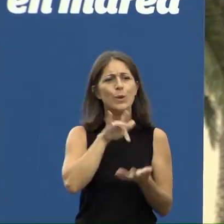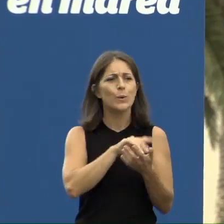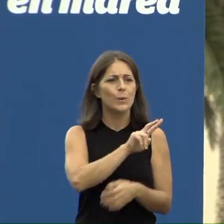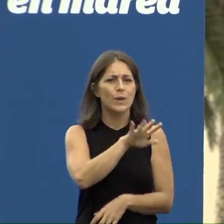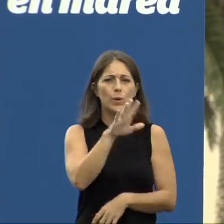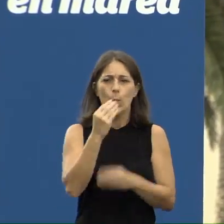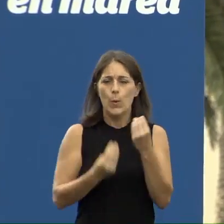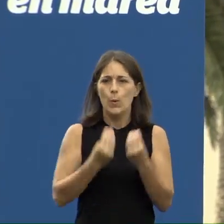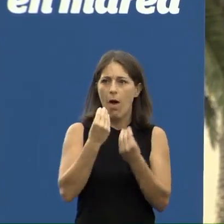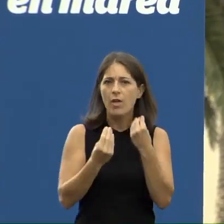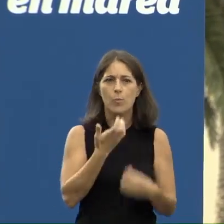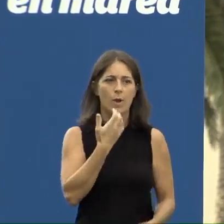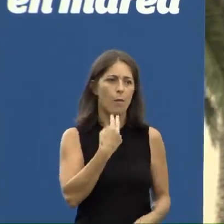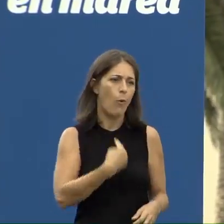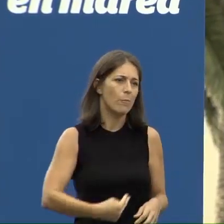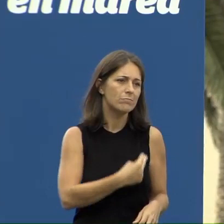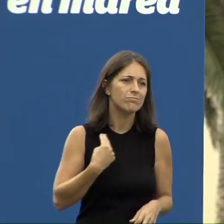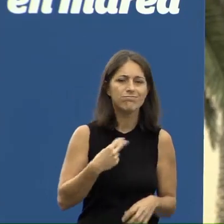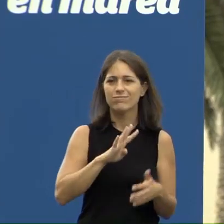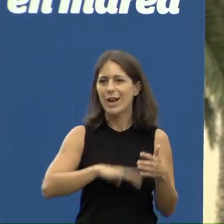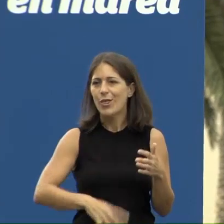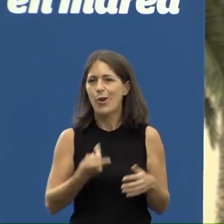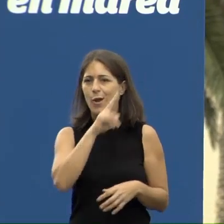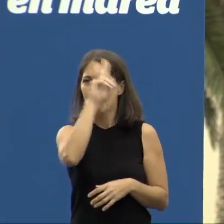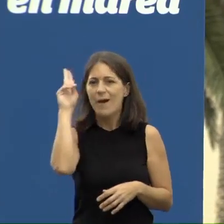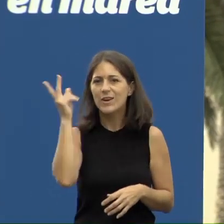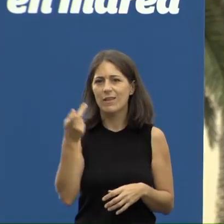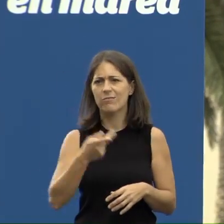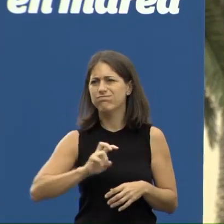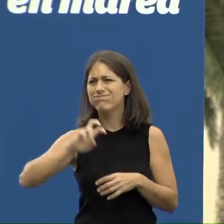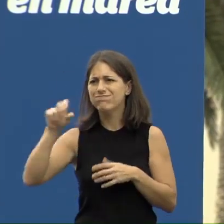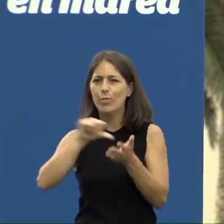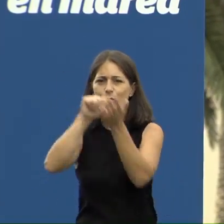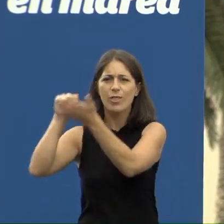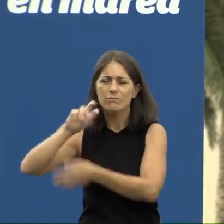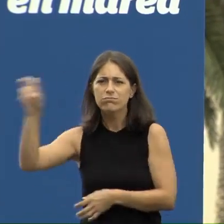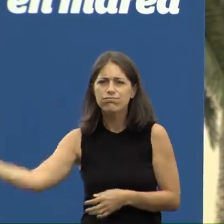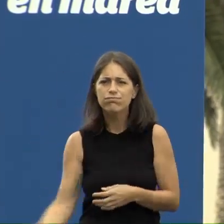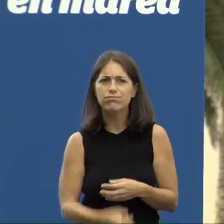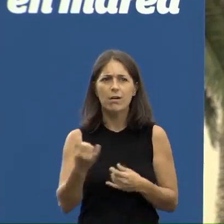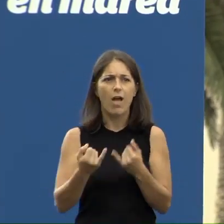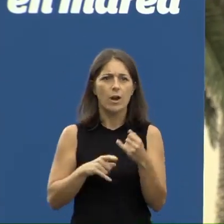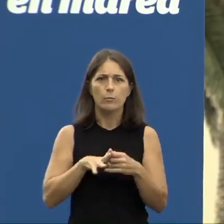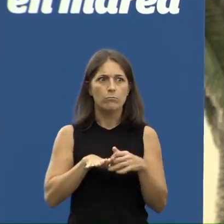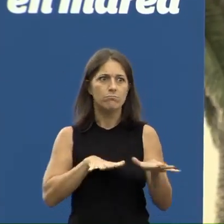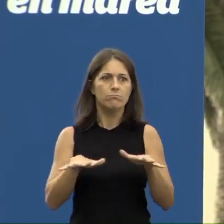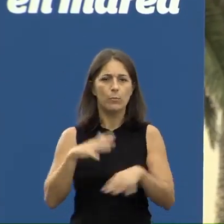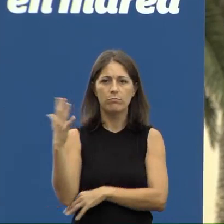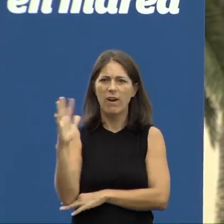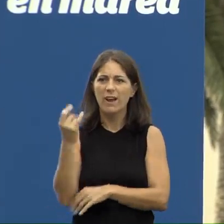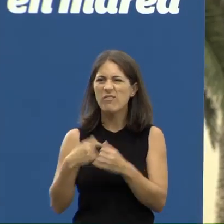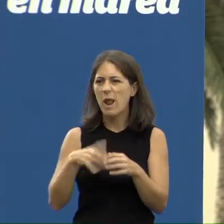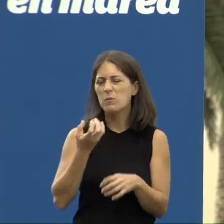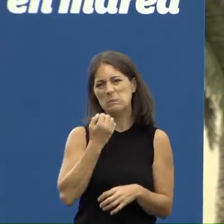noutras cidades, Compostela, Barcelona, Madrid, Badalona e tantas outras, comezou a sacudirse a árbore das